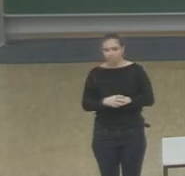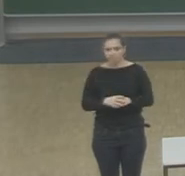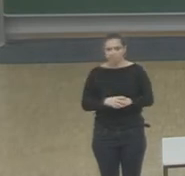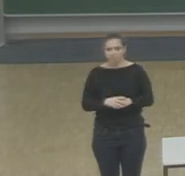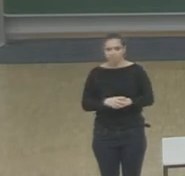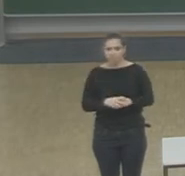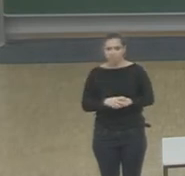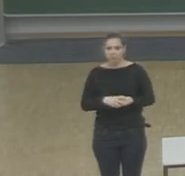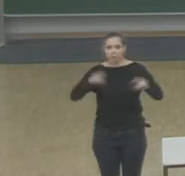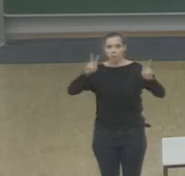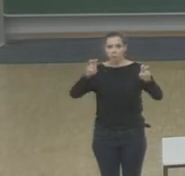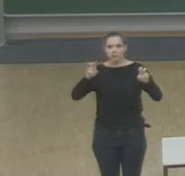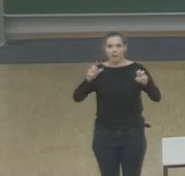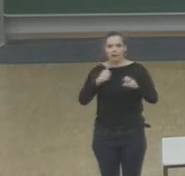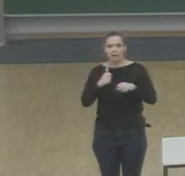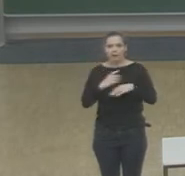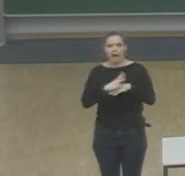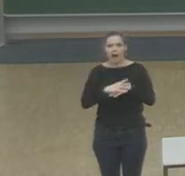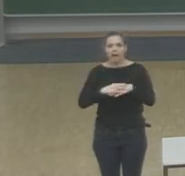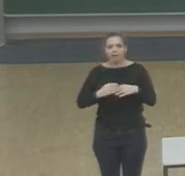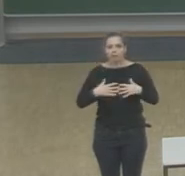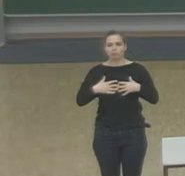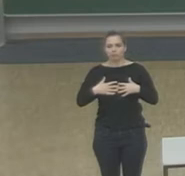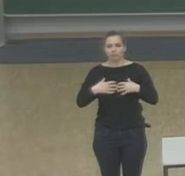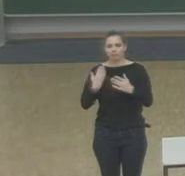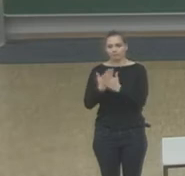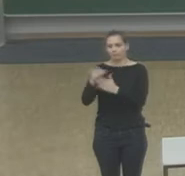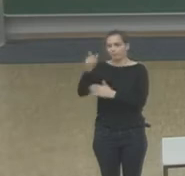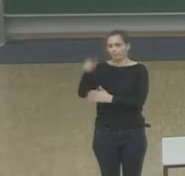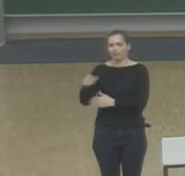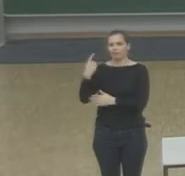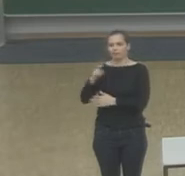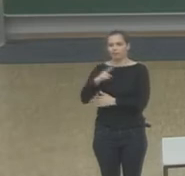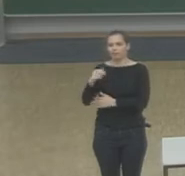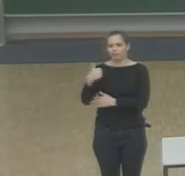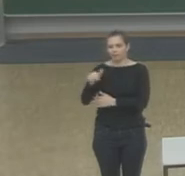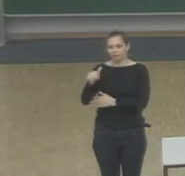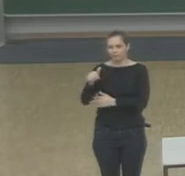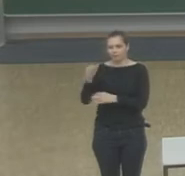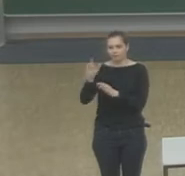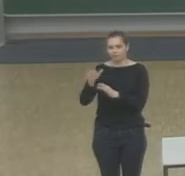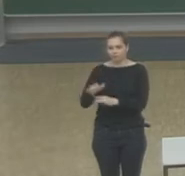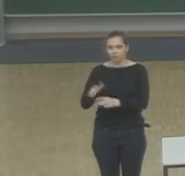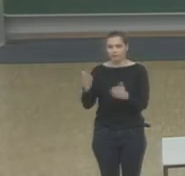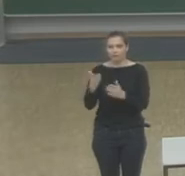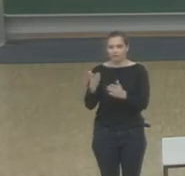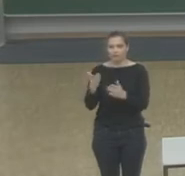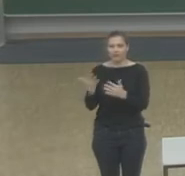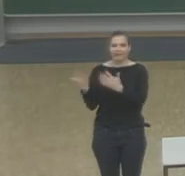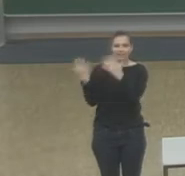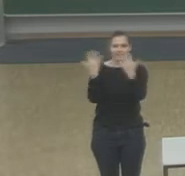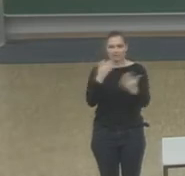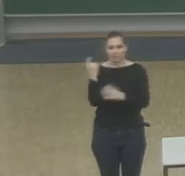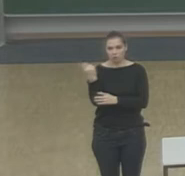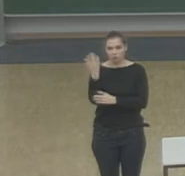»Der heilsame Schock« schreibt Thomas Kerstan 2011 zum 10-jährigen Jubiläum von PISA